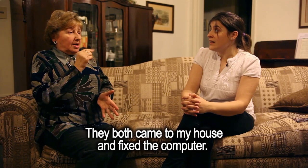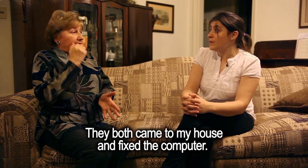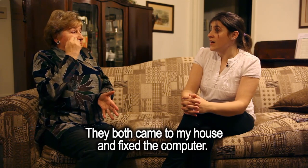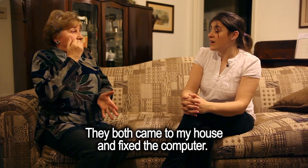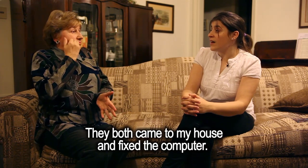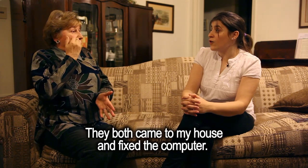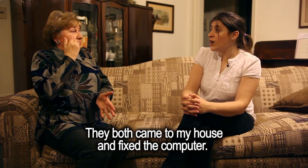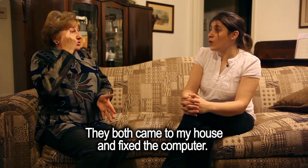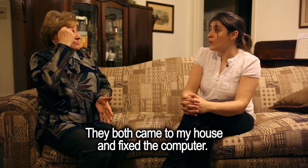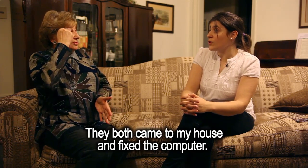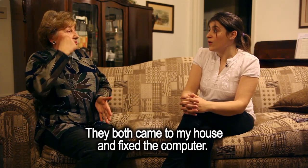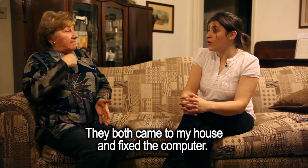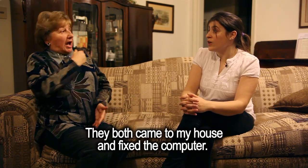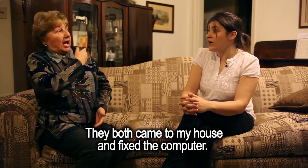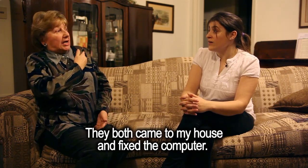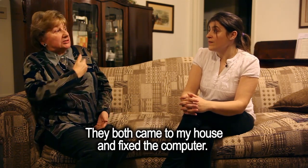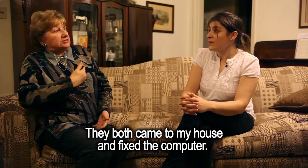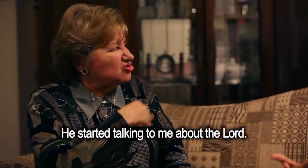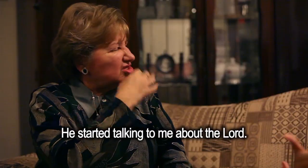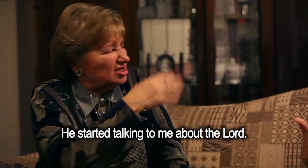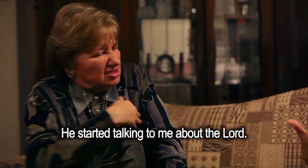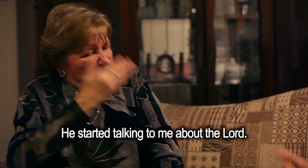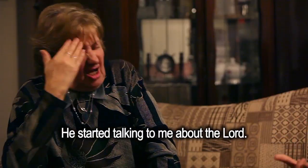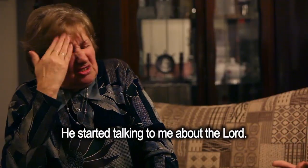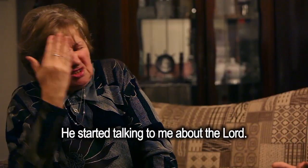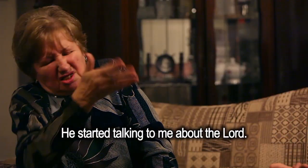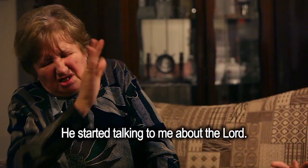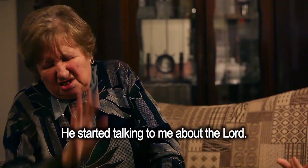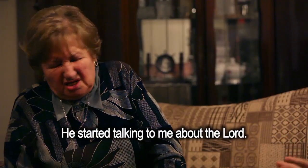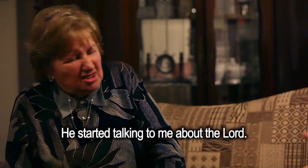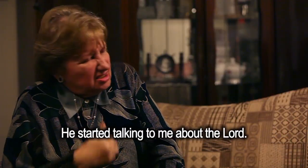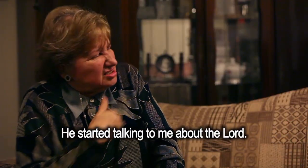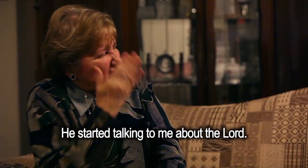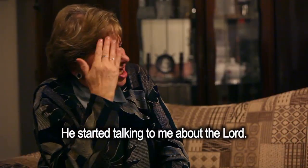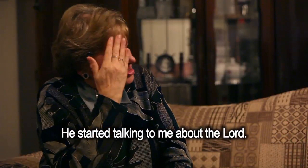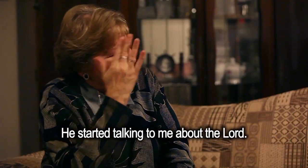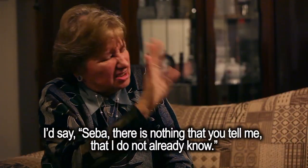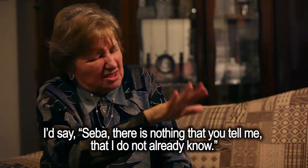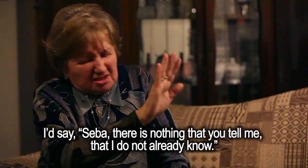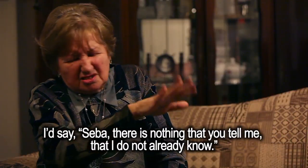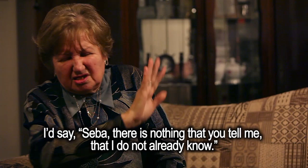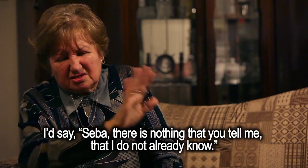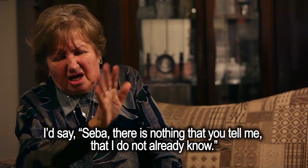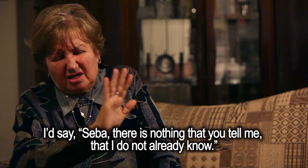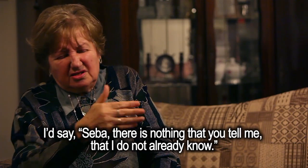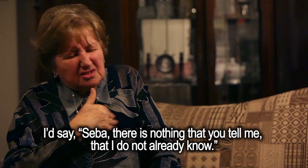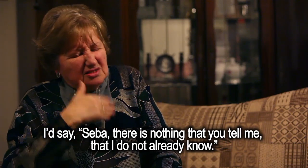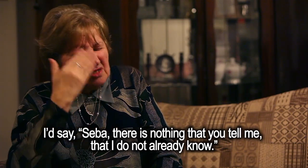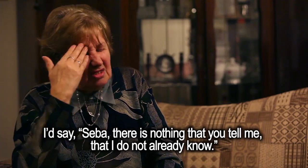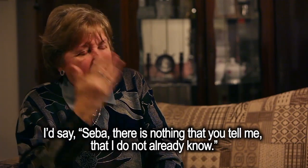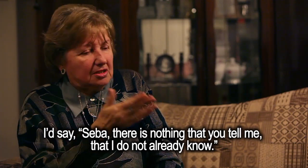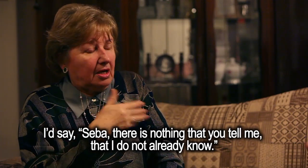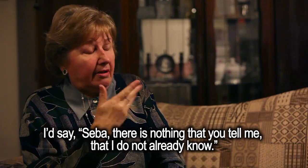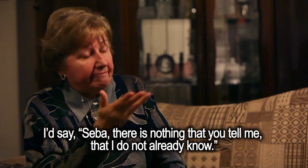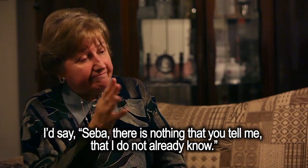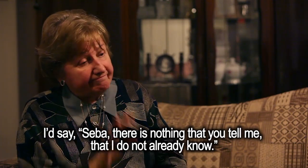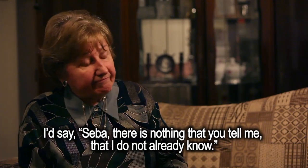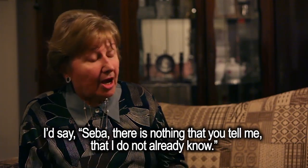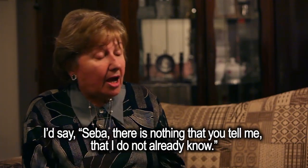me arreglaron la computadora. Me empezó a hablar del Señor. Yo le decía, Seba, no hay nada que vos me digas que yo no lo sepa.